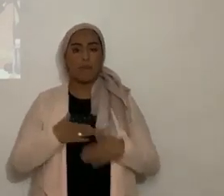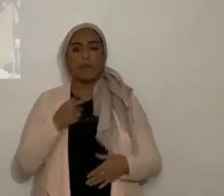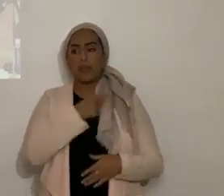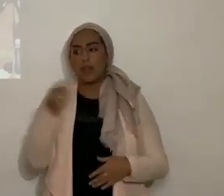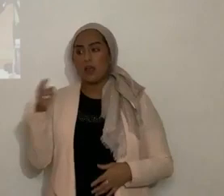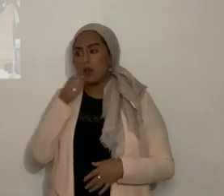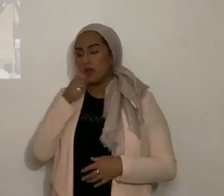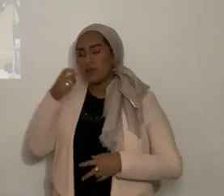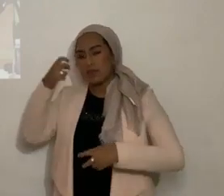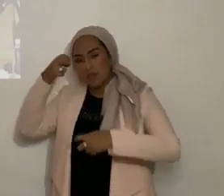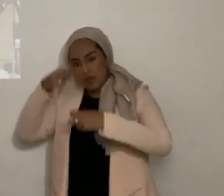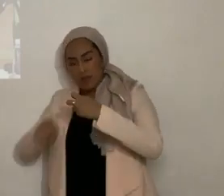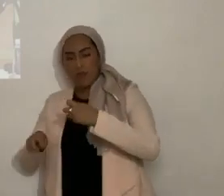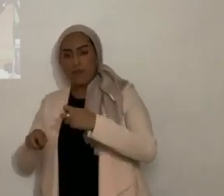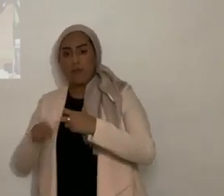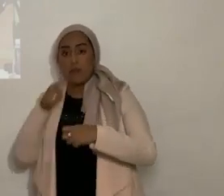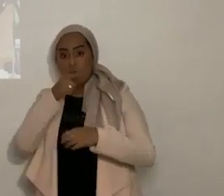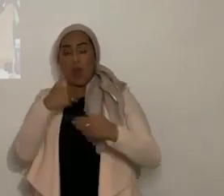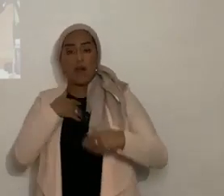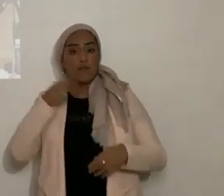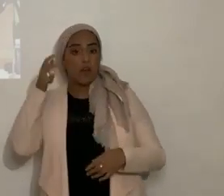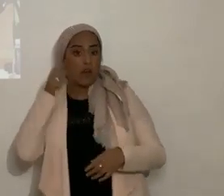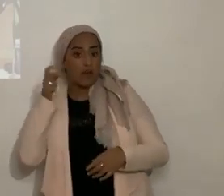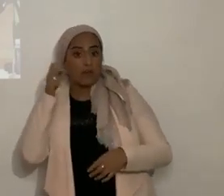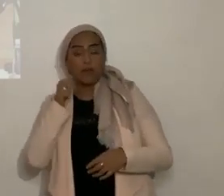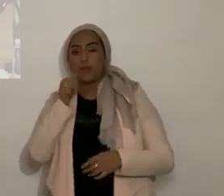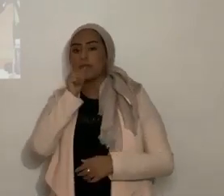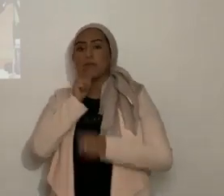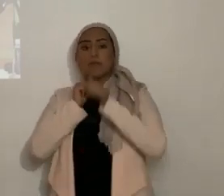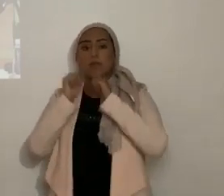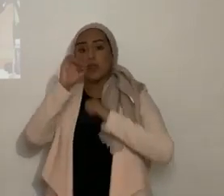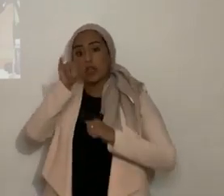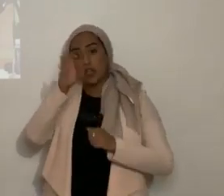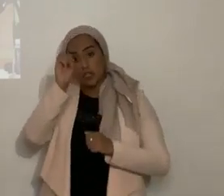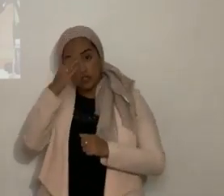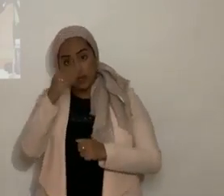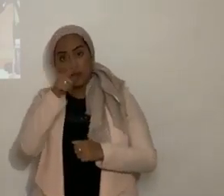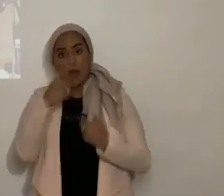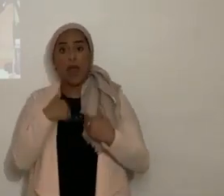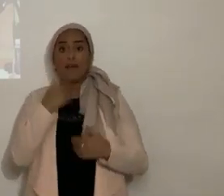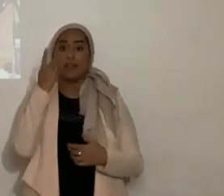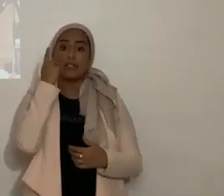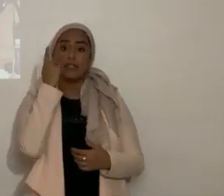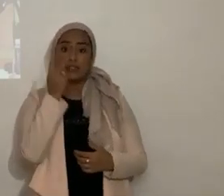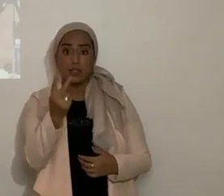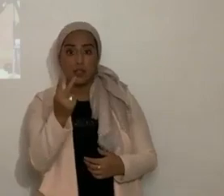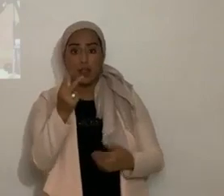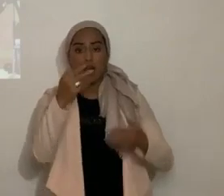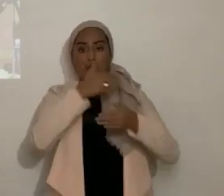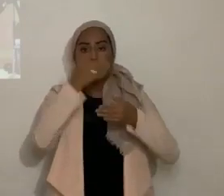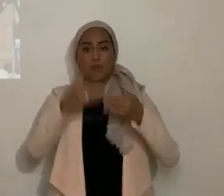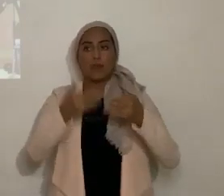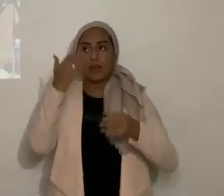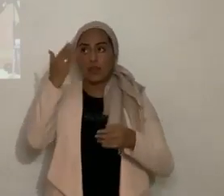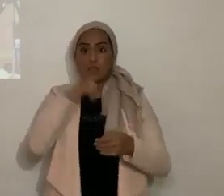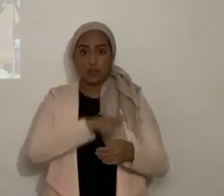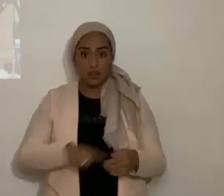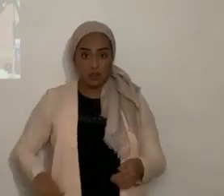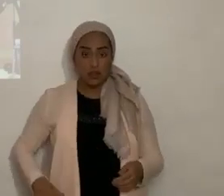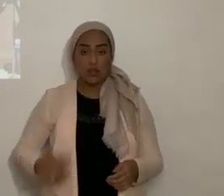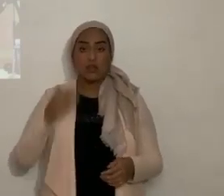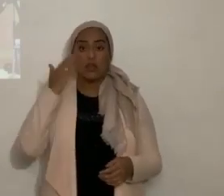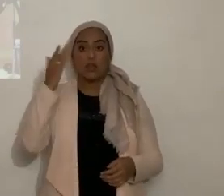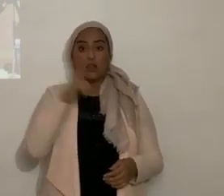sufren, y habéis oído de la paciencia de Job, y habéis visto el fin del Adón, que el